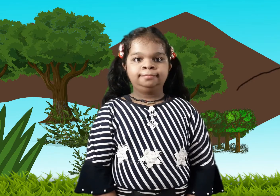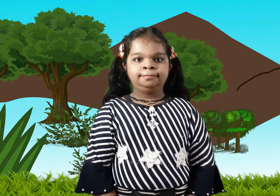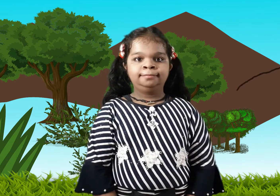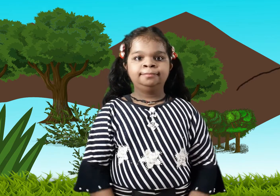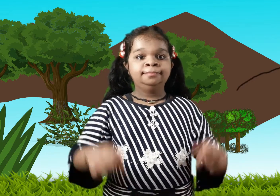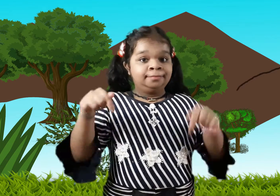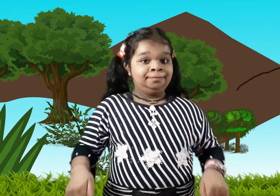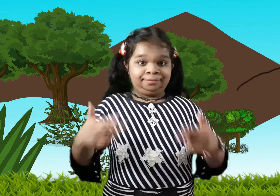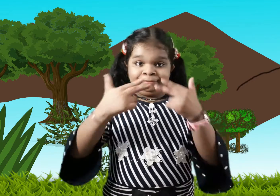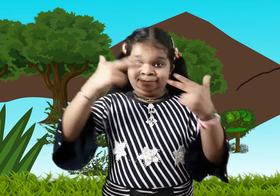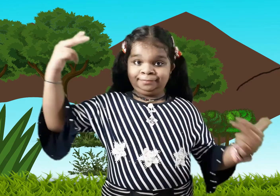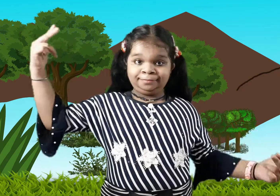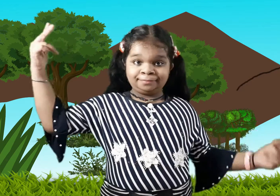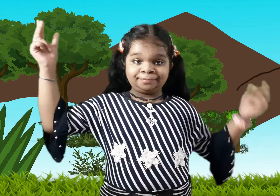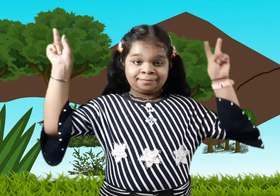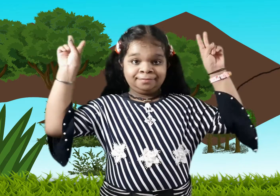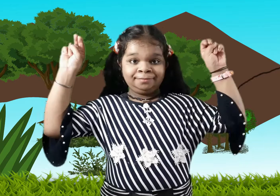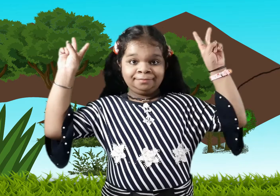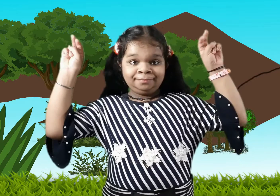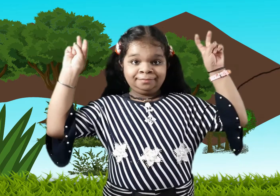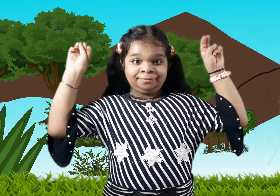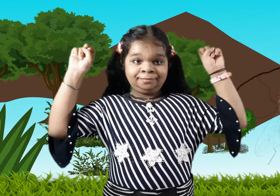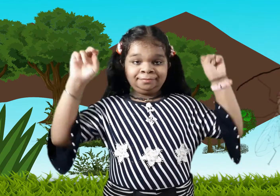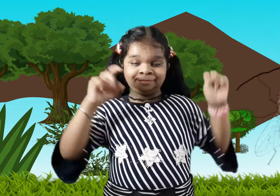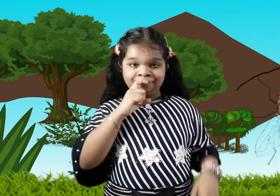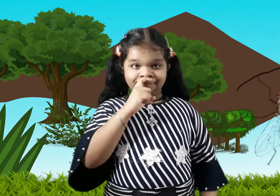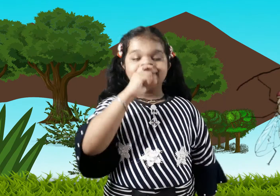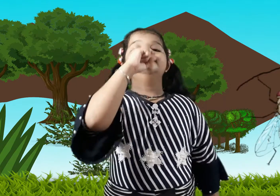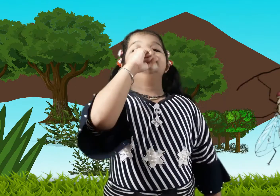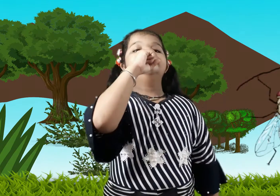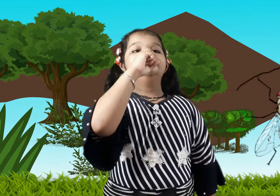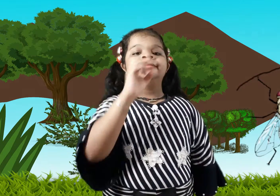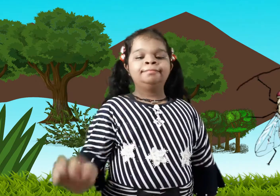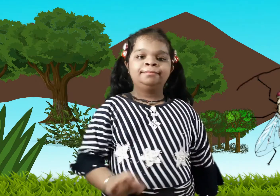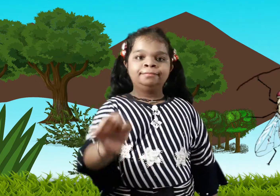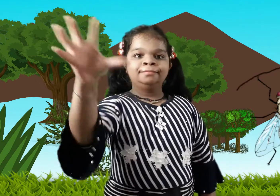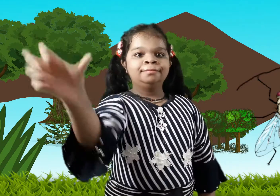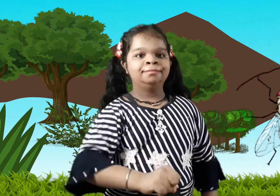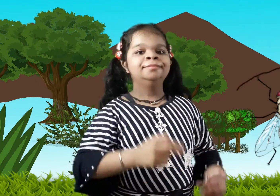आज की कहानी का शीर्षक है अभिमानी मक्खी की कहानी।